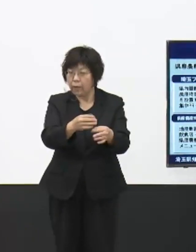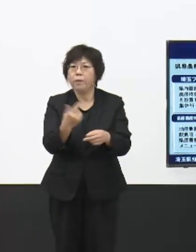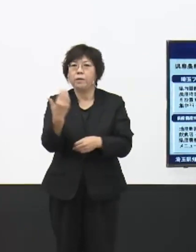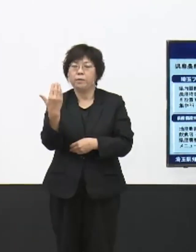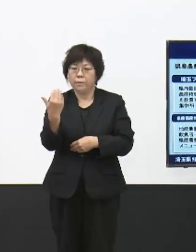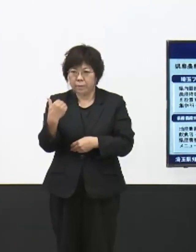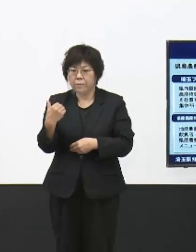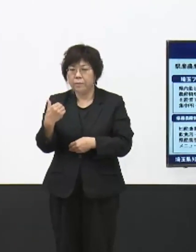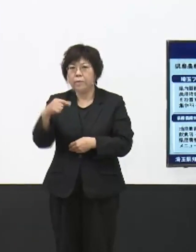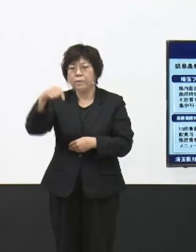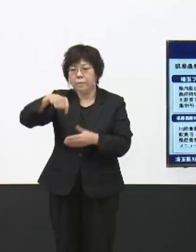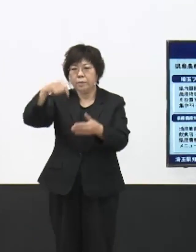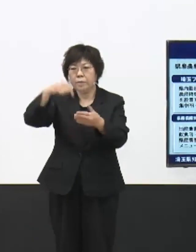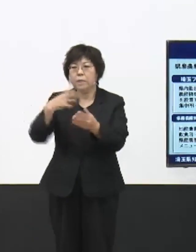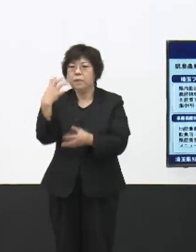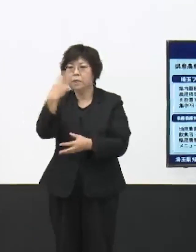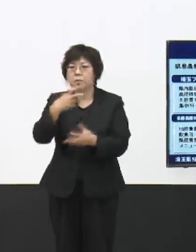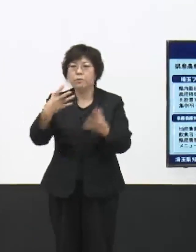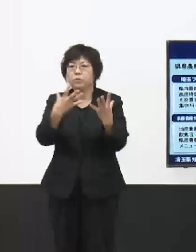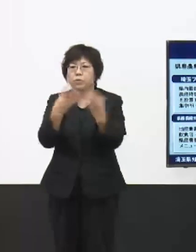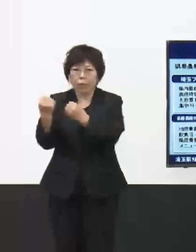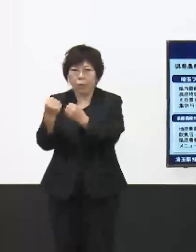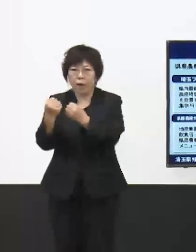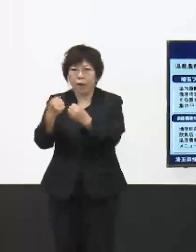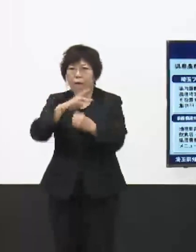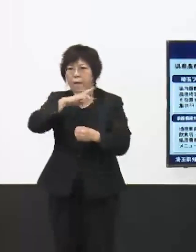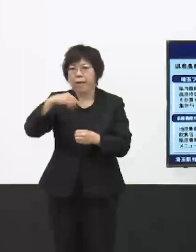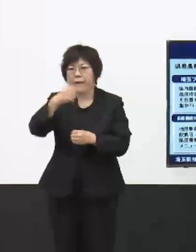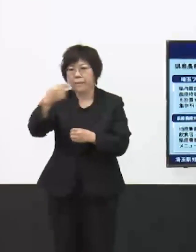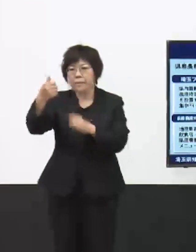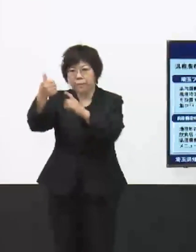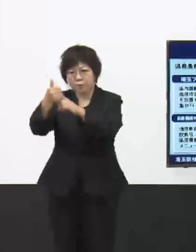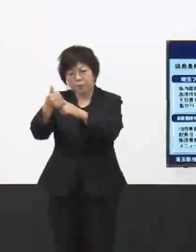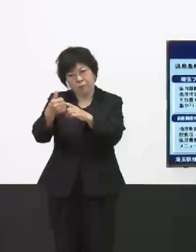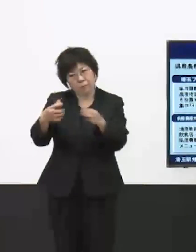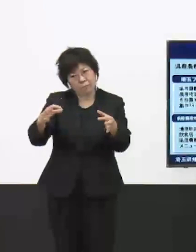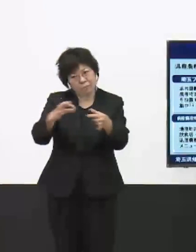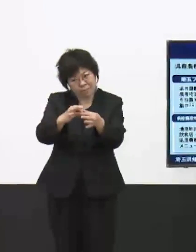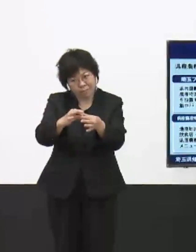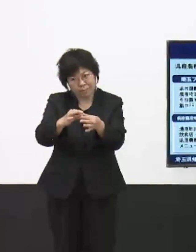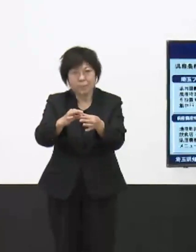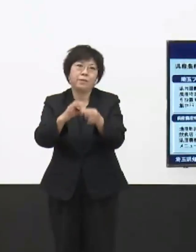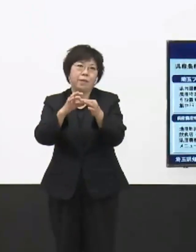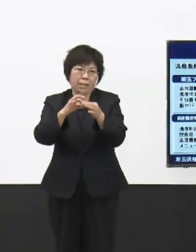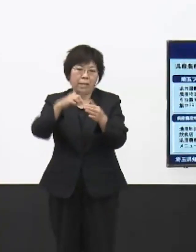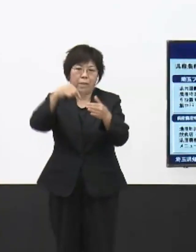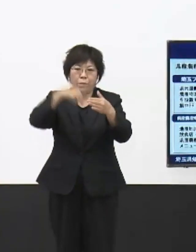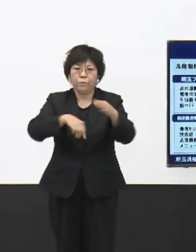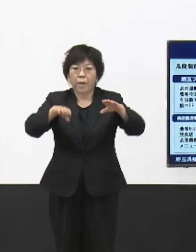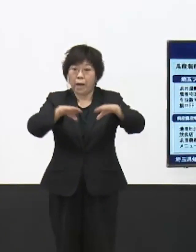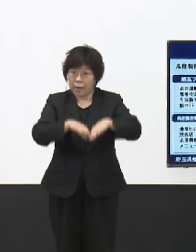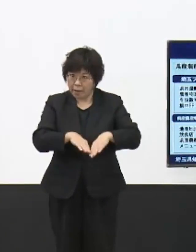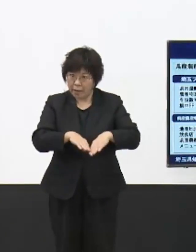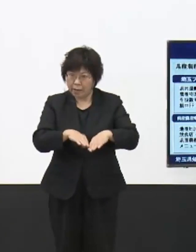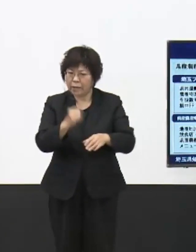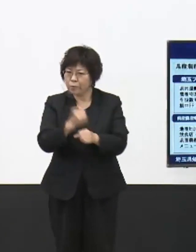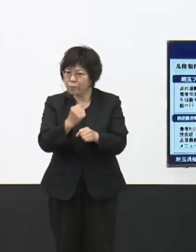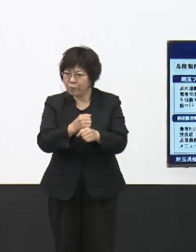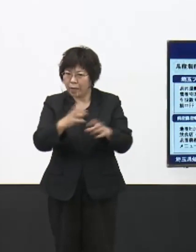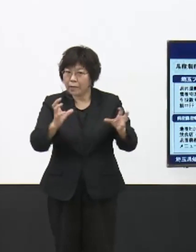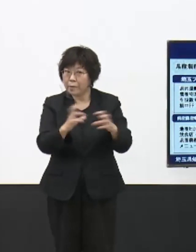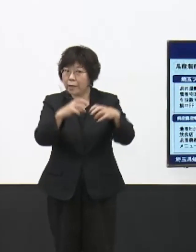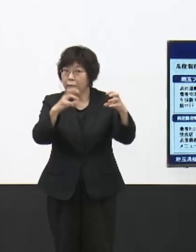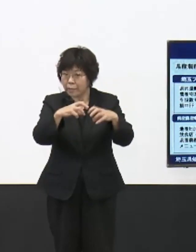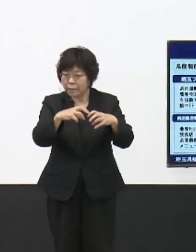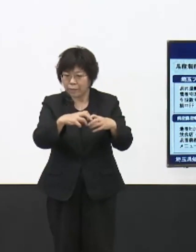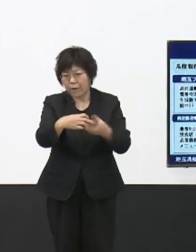と連動した深谷産野菜の PR 販売が行われることになっております